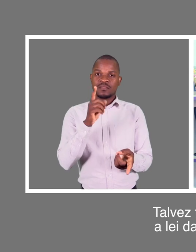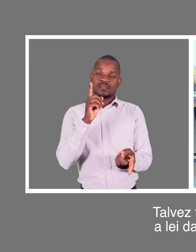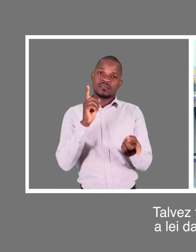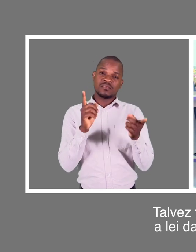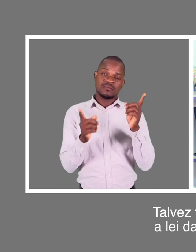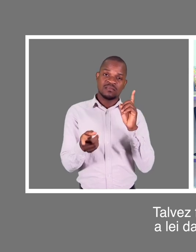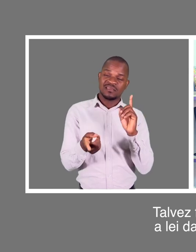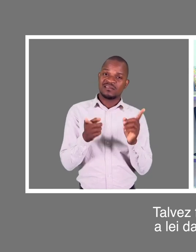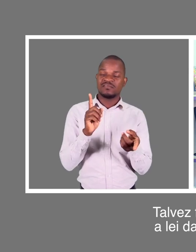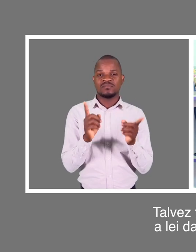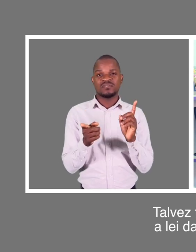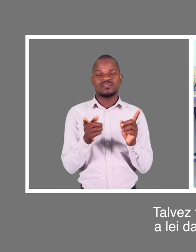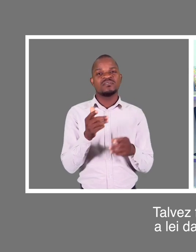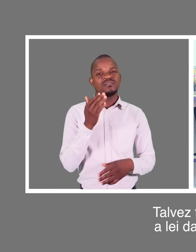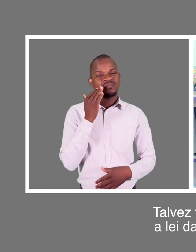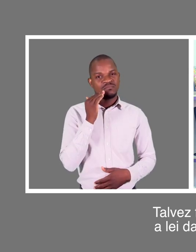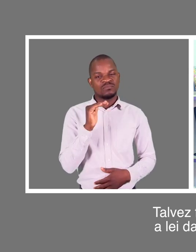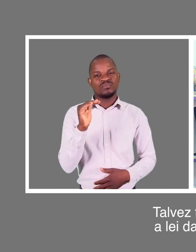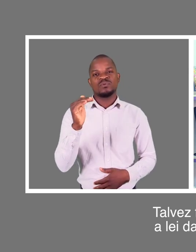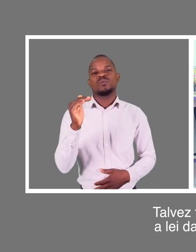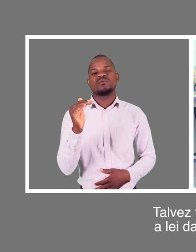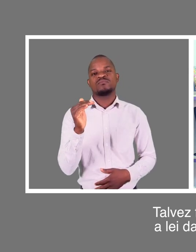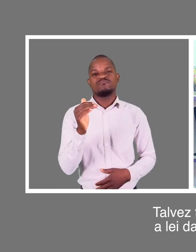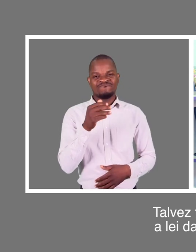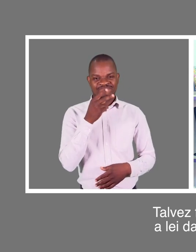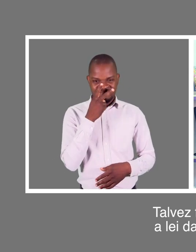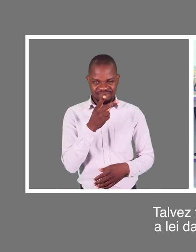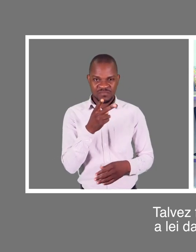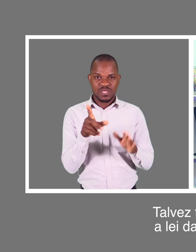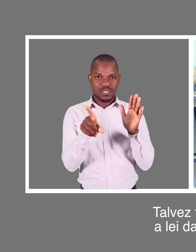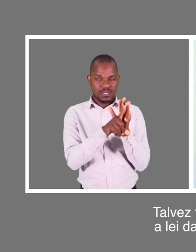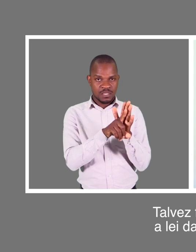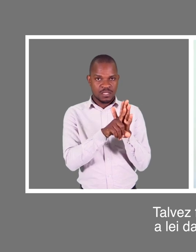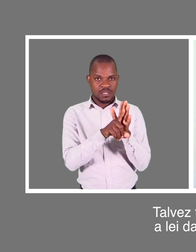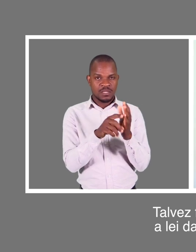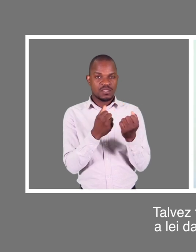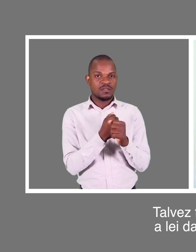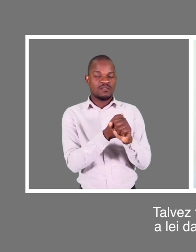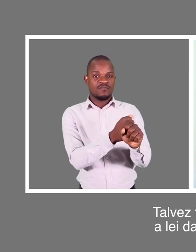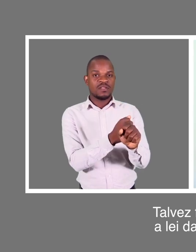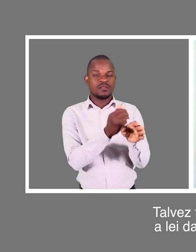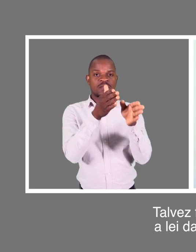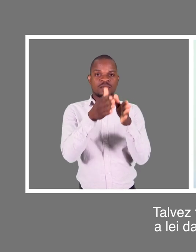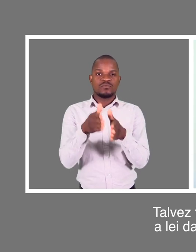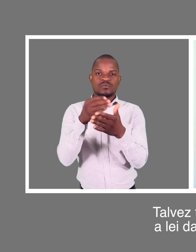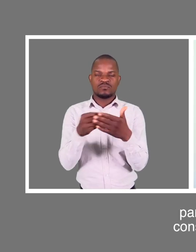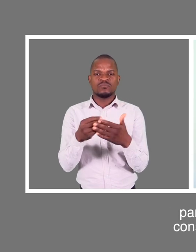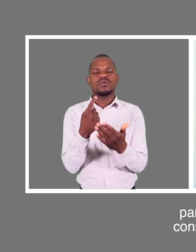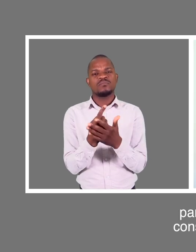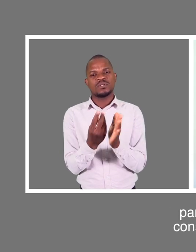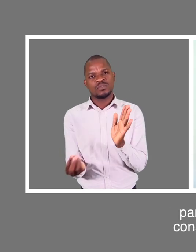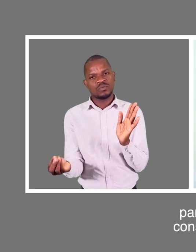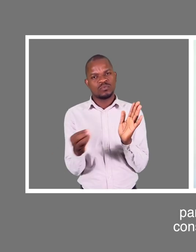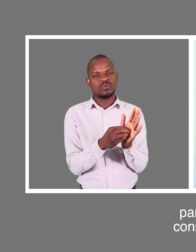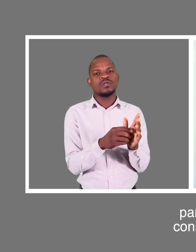fosse a altura já de se rever a lei da defesa do consumidor